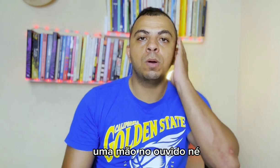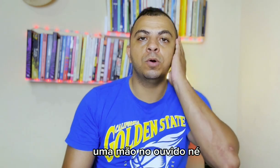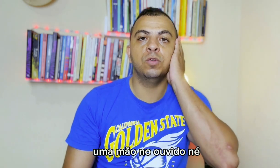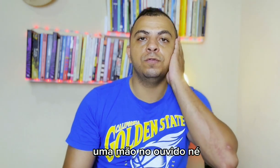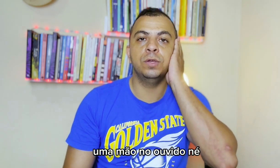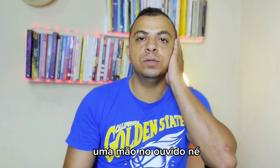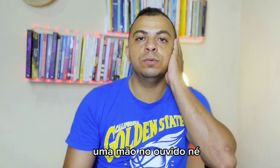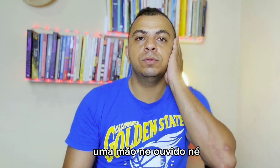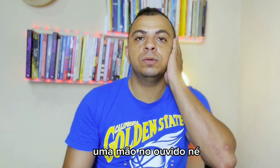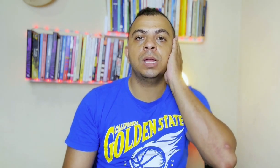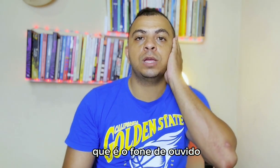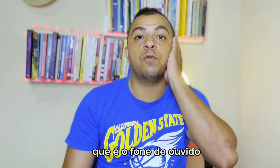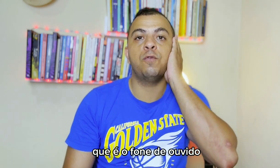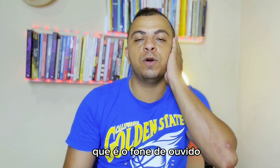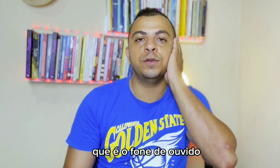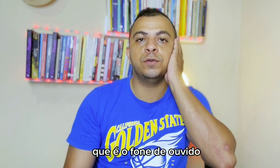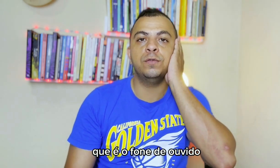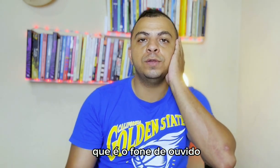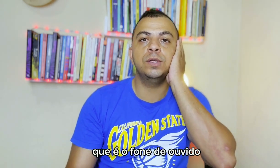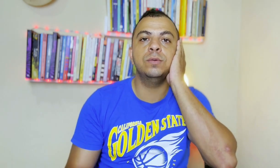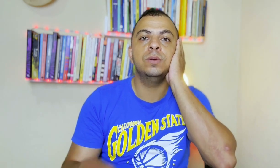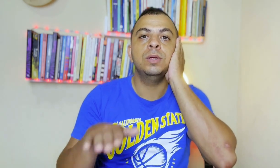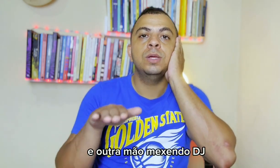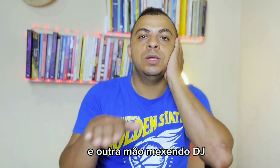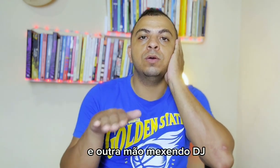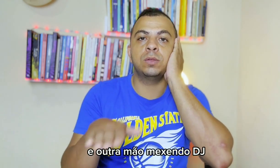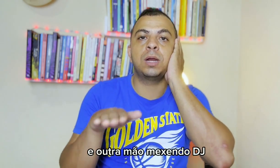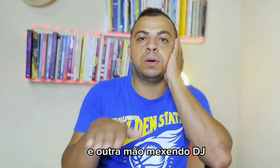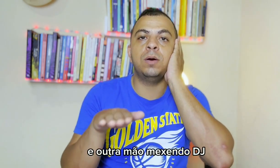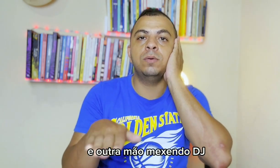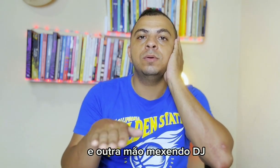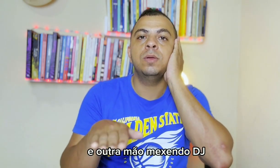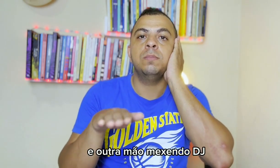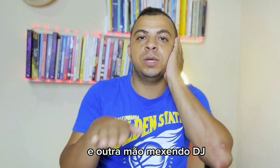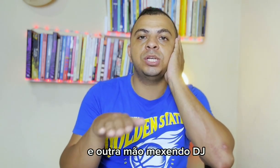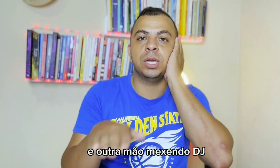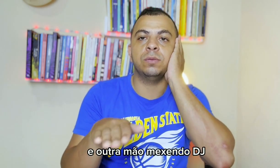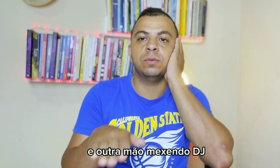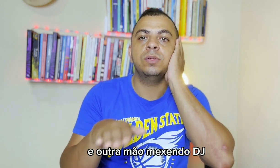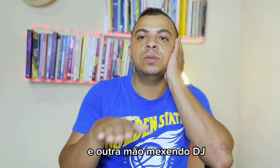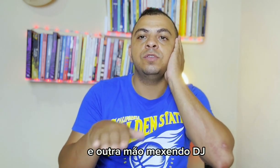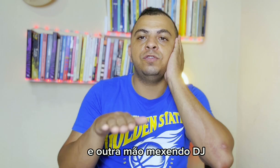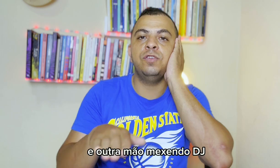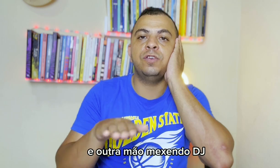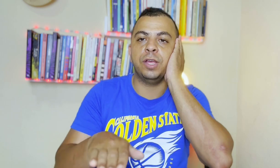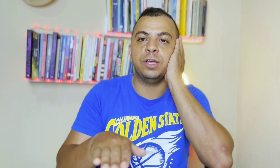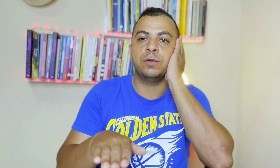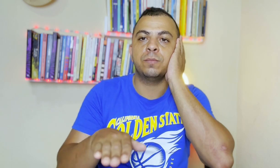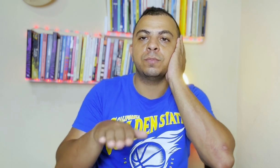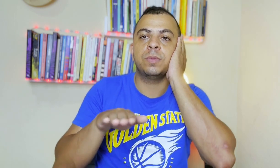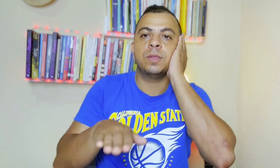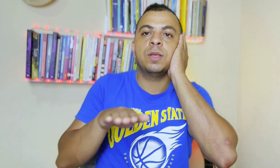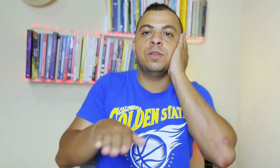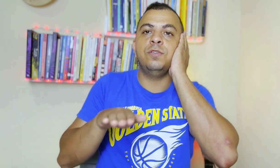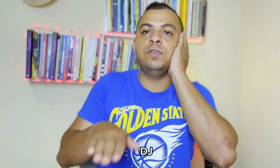mão no ouvido, né, que é o fone de ouvido, e outra mão mexendo. DJ,